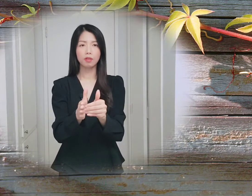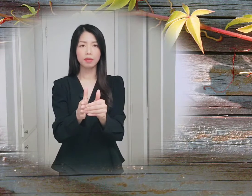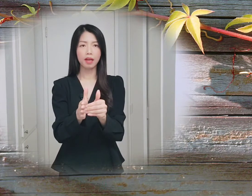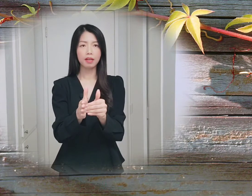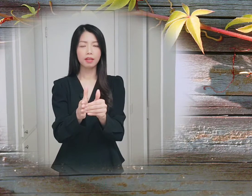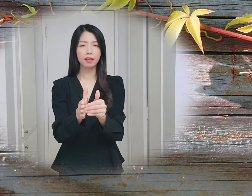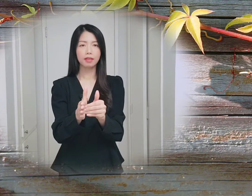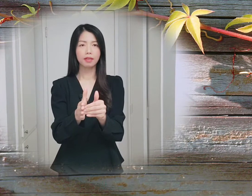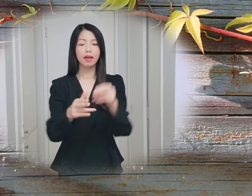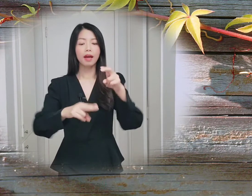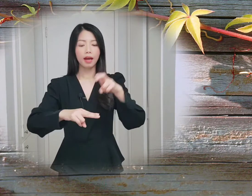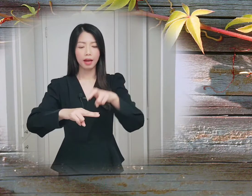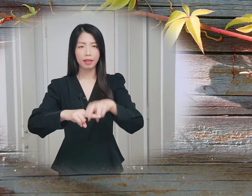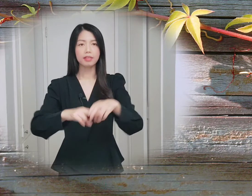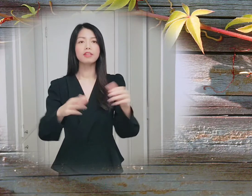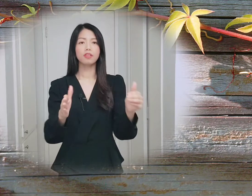과거형입니다.